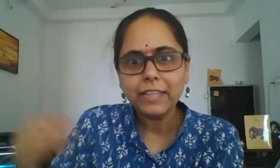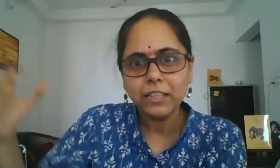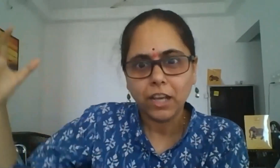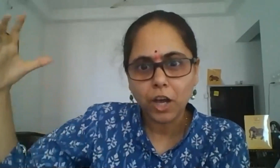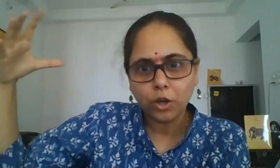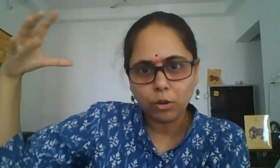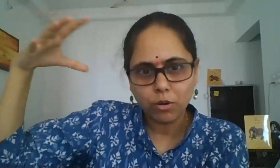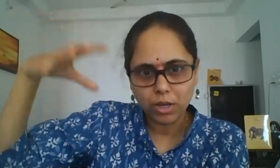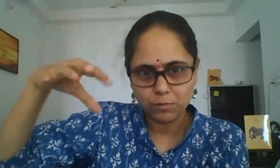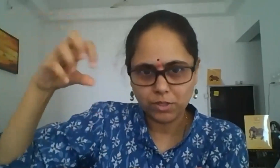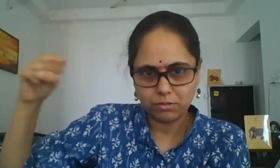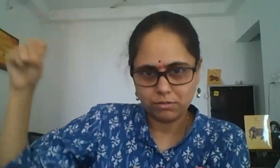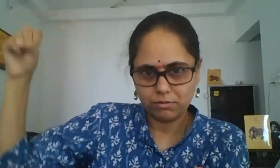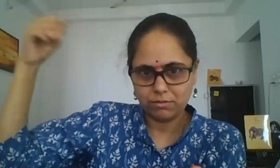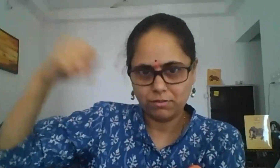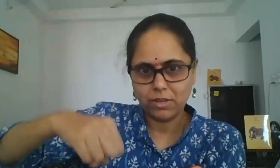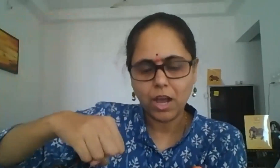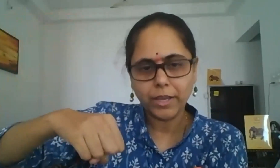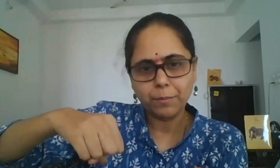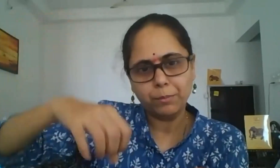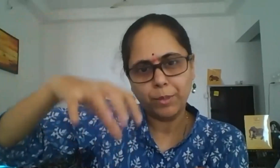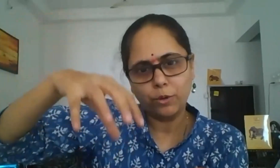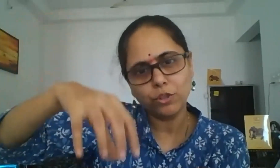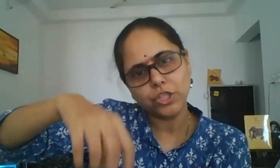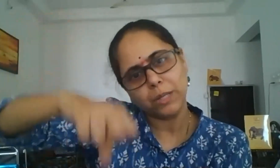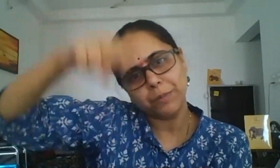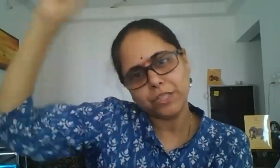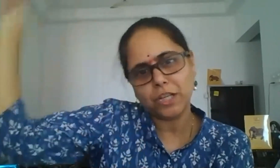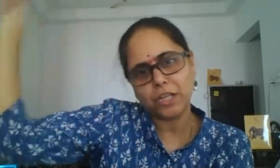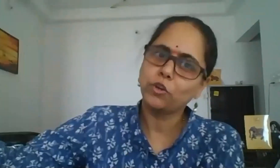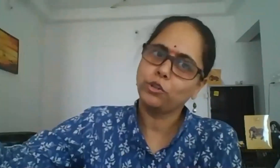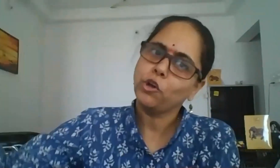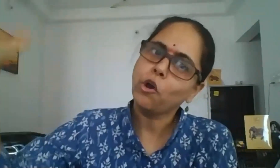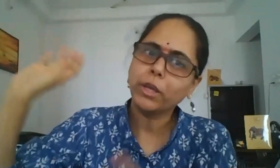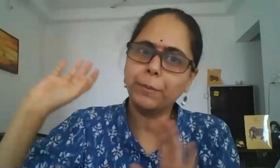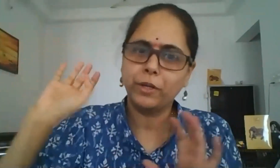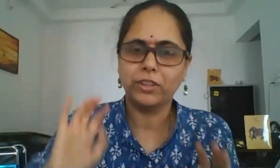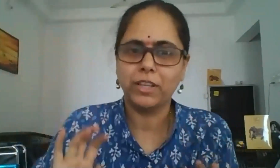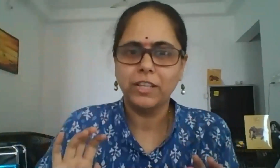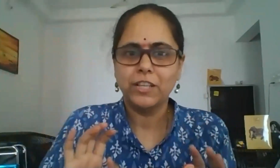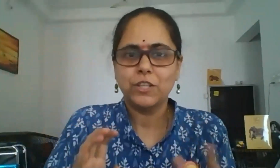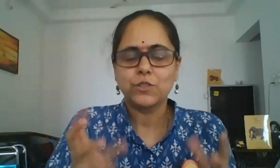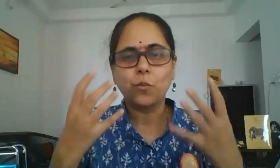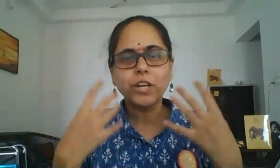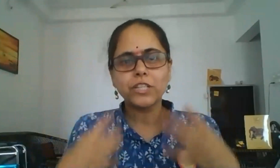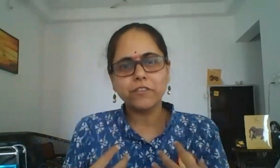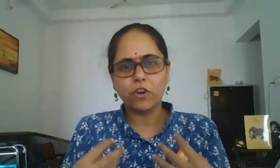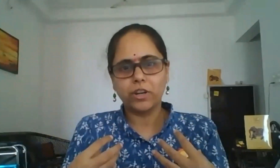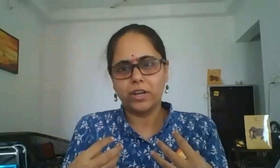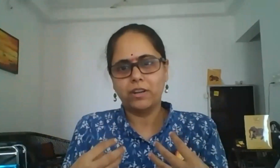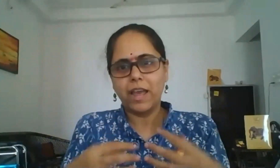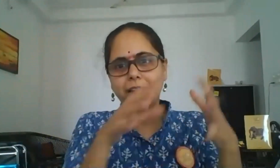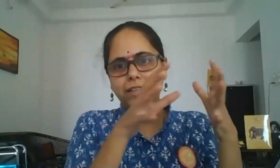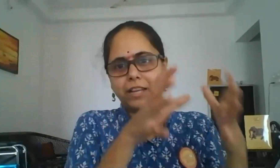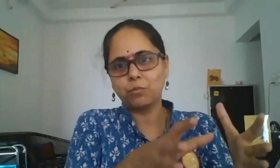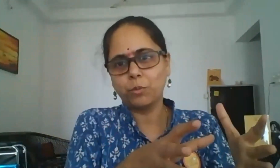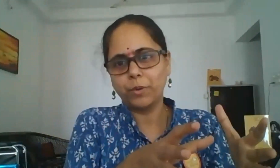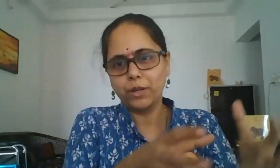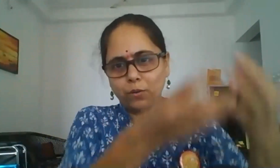a crow comes. ಕಾಗೆ ಬಂದ್ಬಿಟ್ಟು ಜಲೇಬಿ ಚಕ್ಲಿ ತಗೊಂಡು ಹೋಗಿ ಬಿಡುತ್ತೆ. So what she wanted at that moment